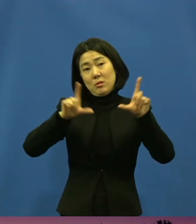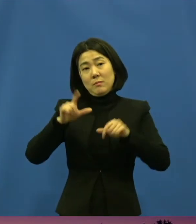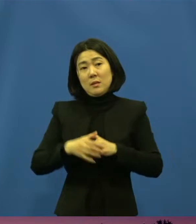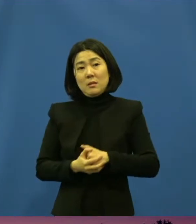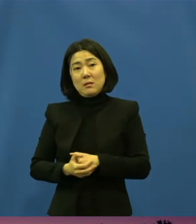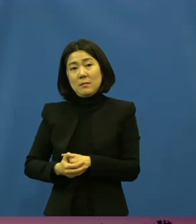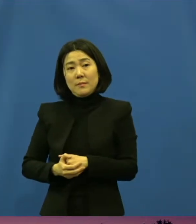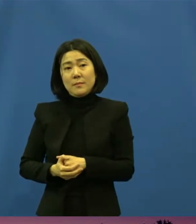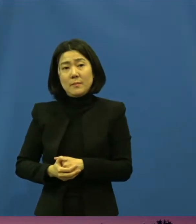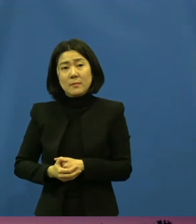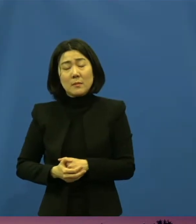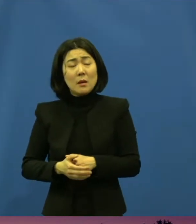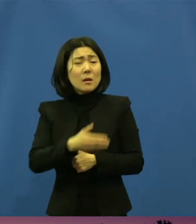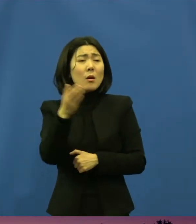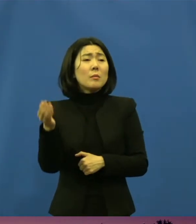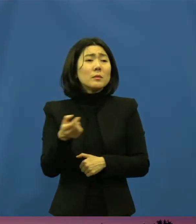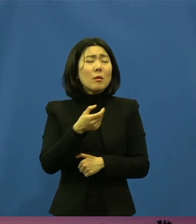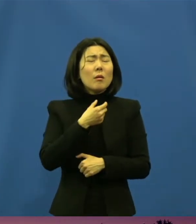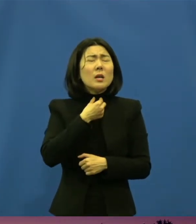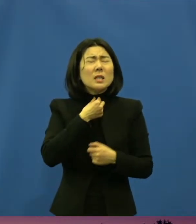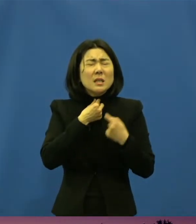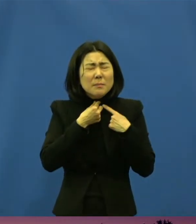스탑을 하면 되는데 스탑이 안 되는 거죠.